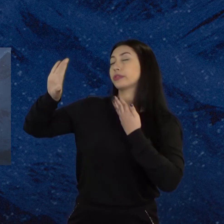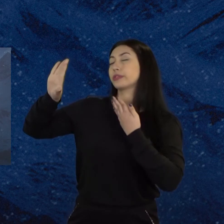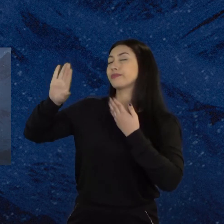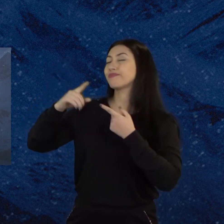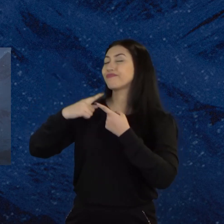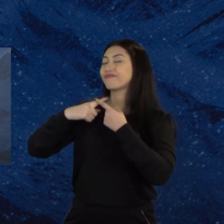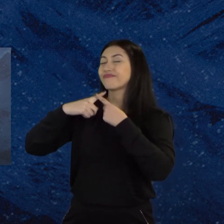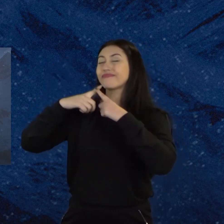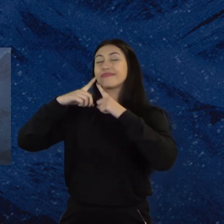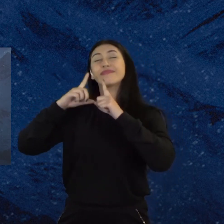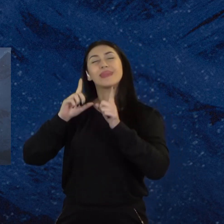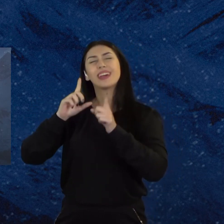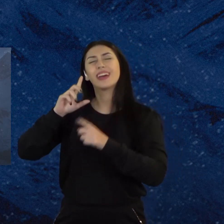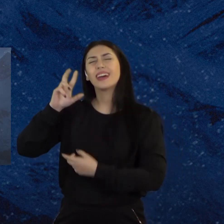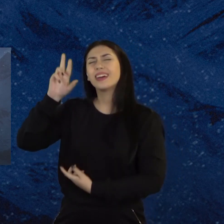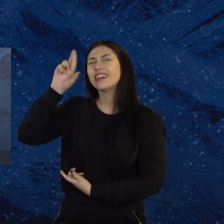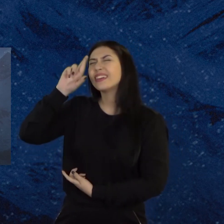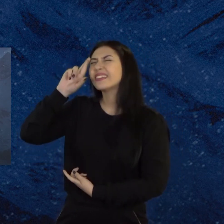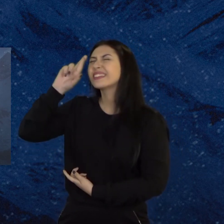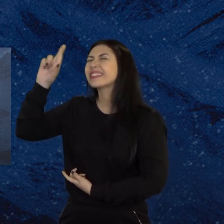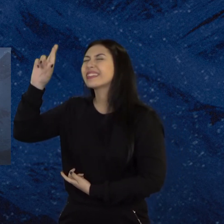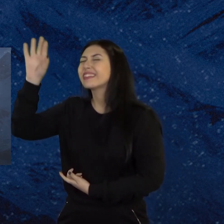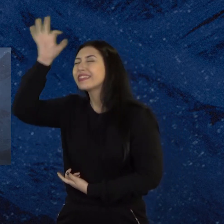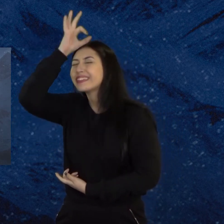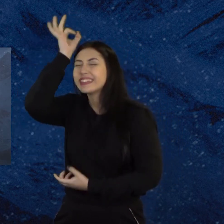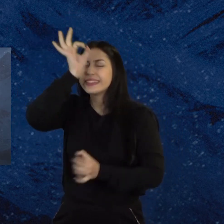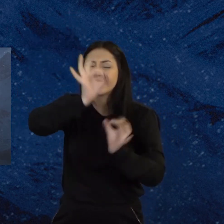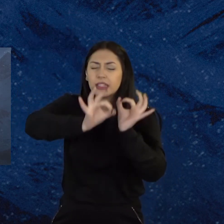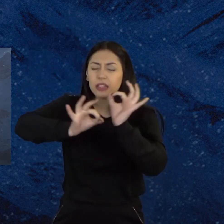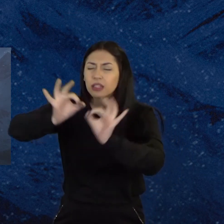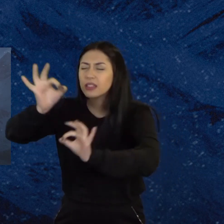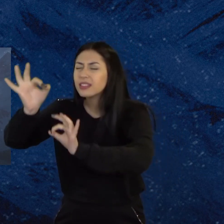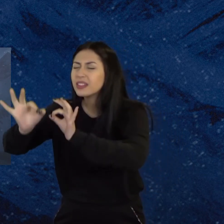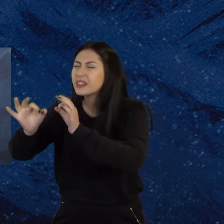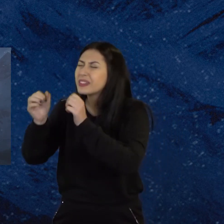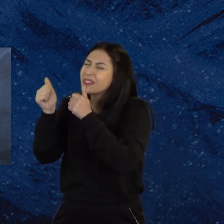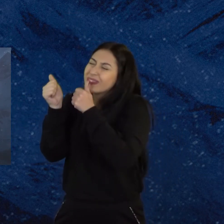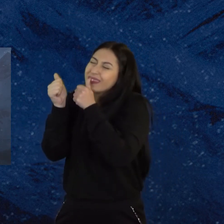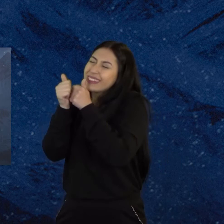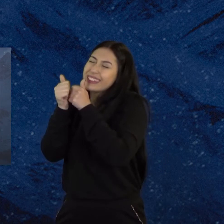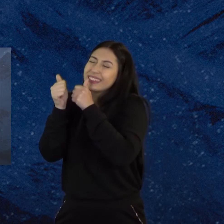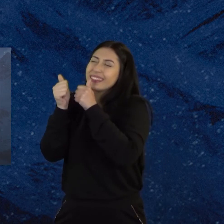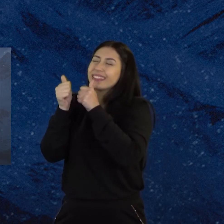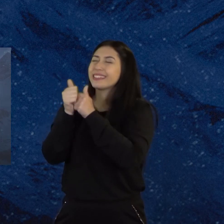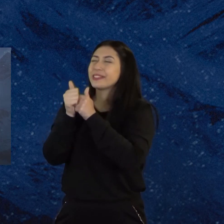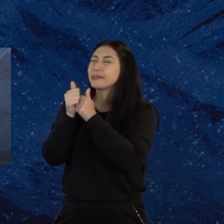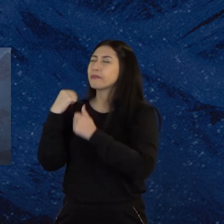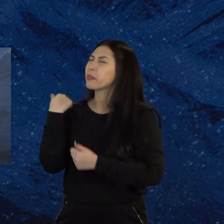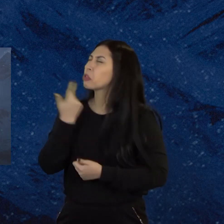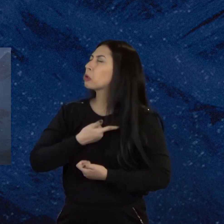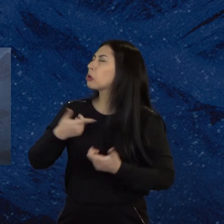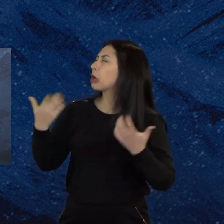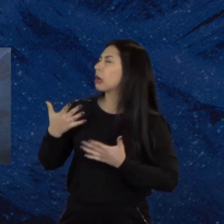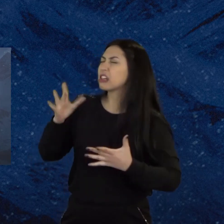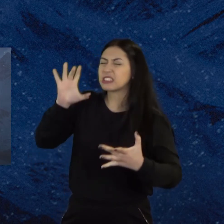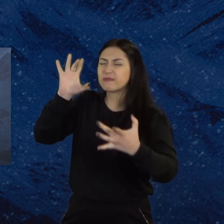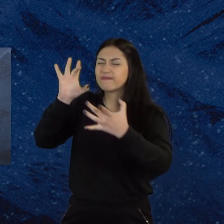Mas o Senhor está com cada um de nós. Pertinho de nós. E nós agora nos